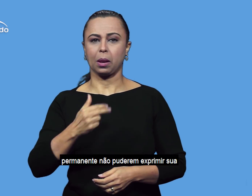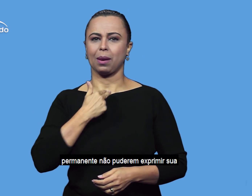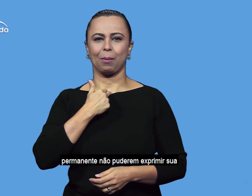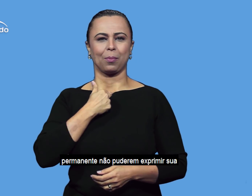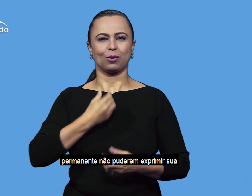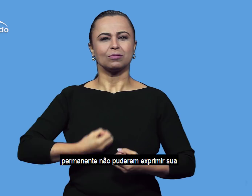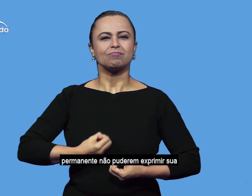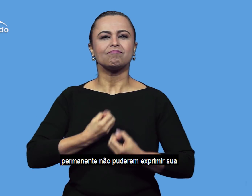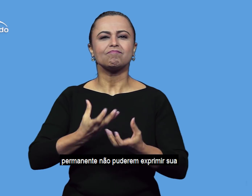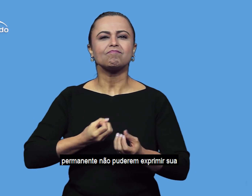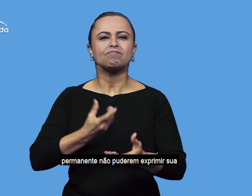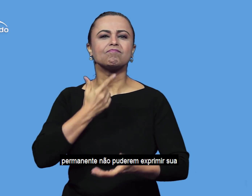sua vontade